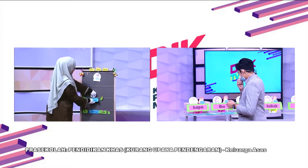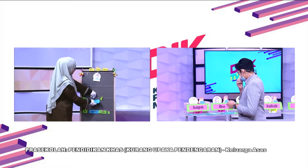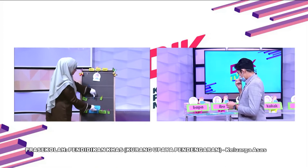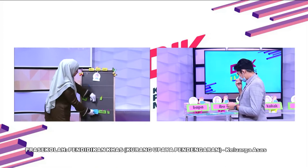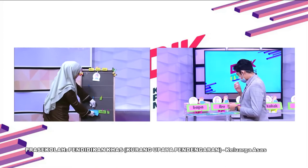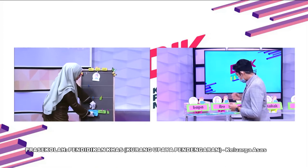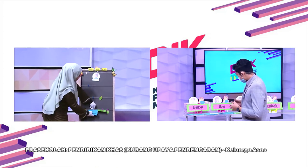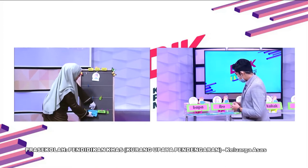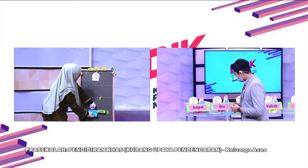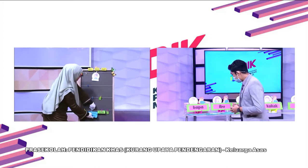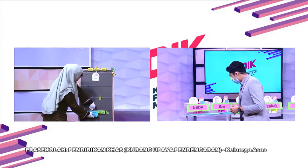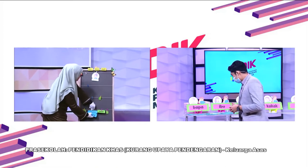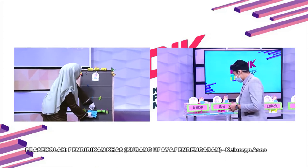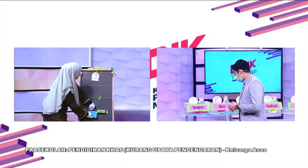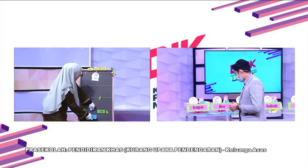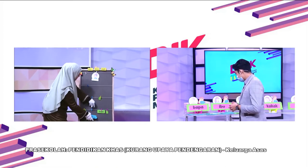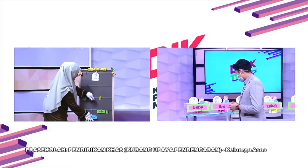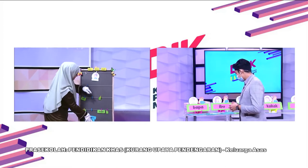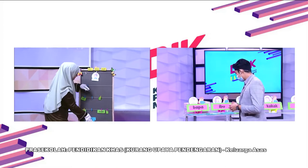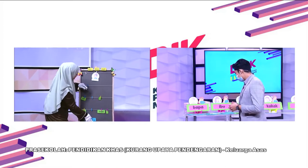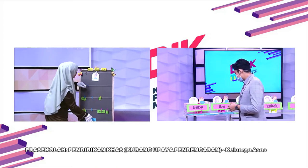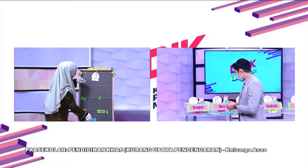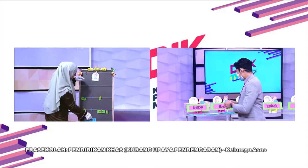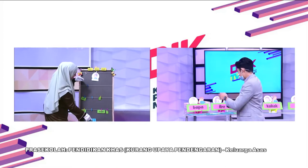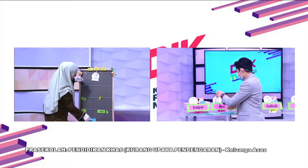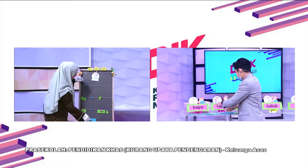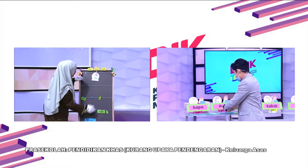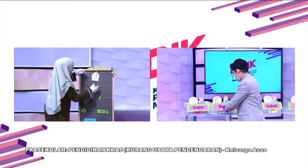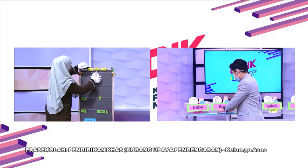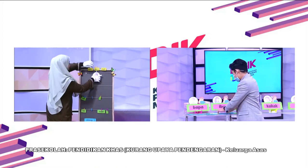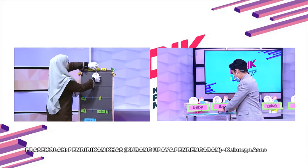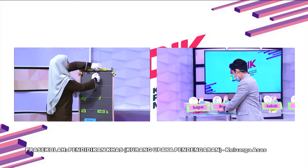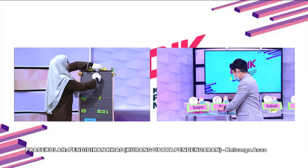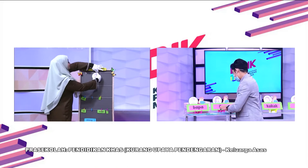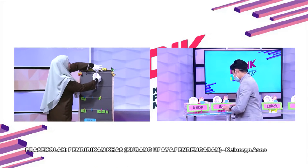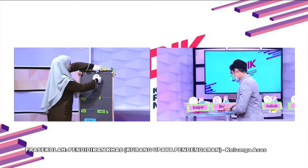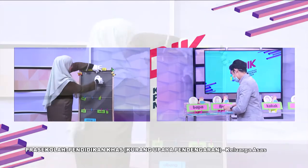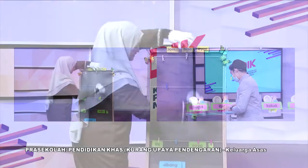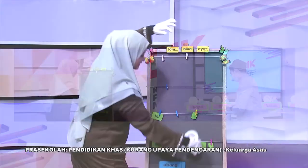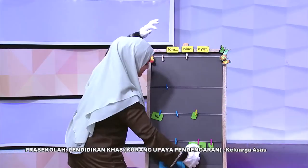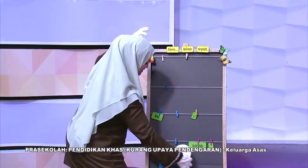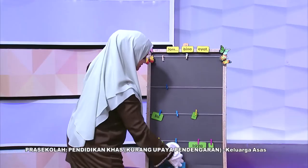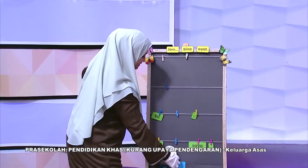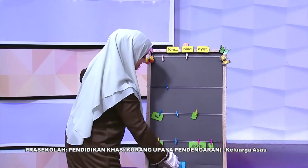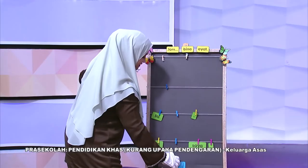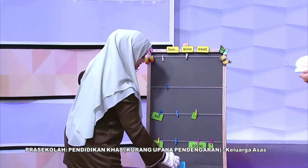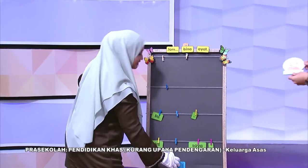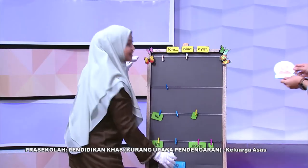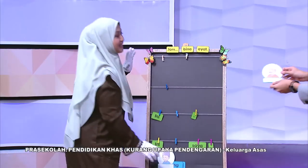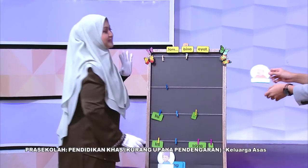tahu-tahu ejaan Oke pilih nih 10